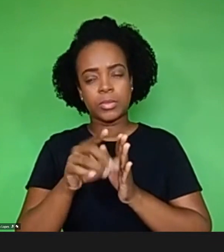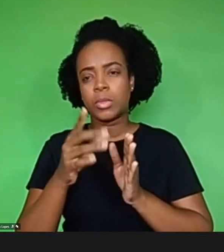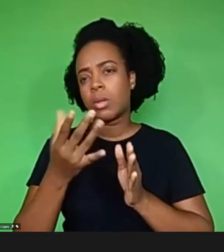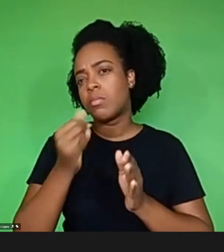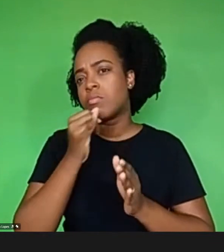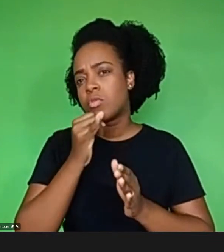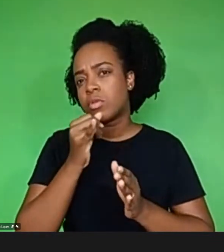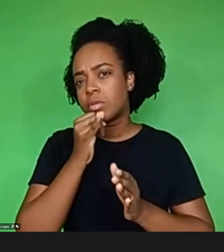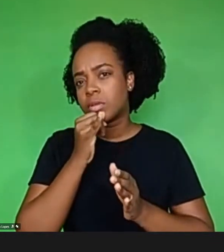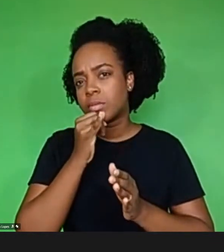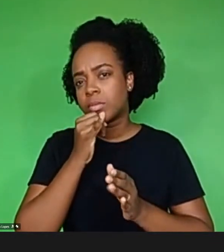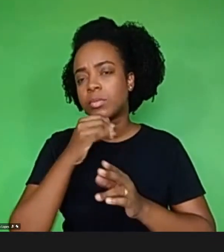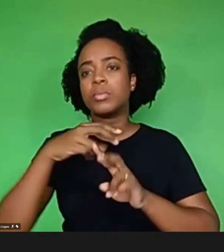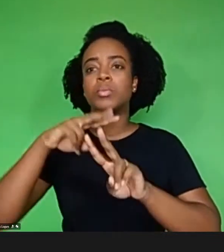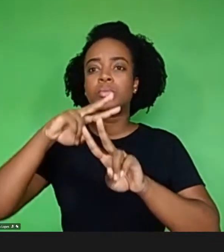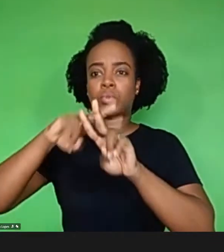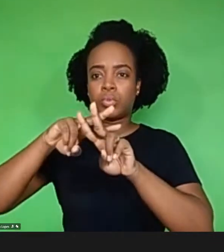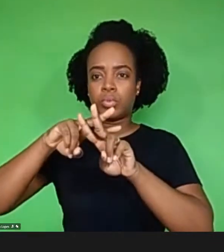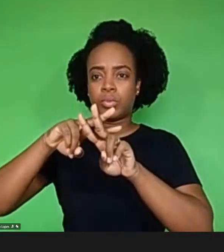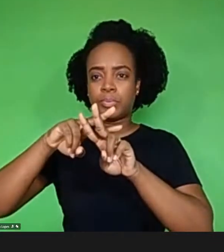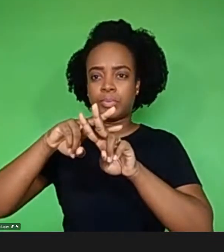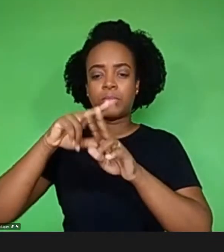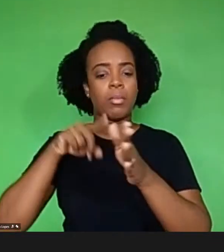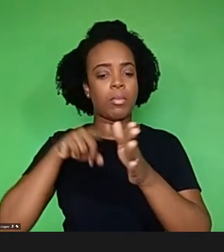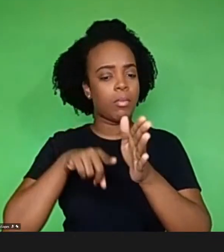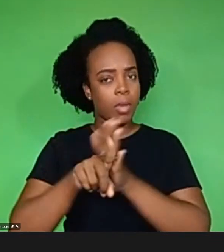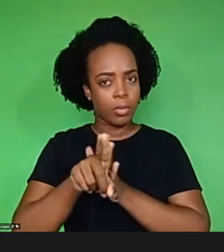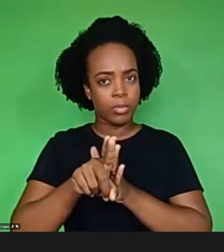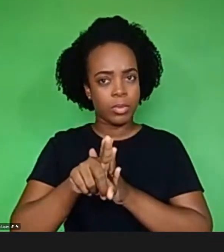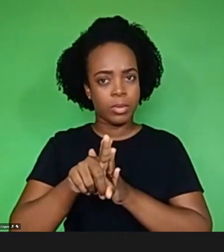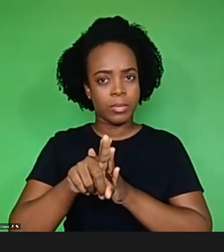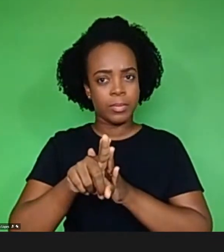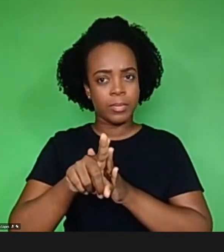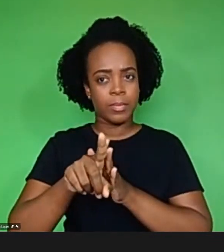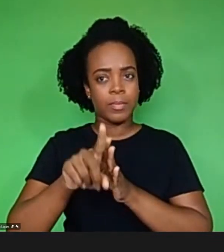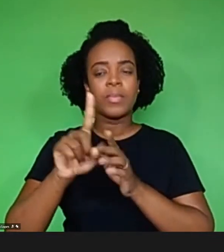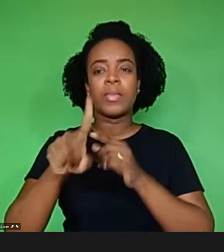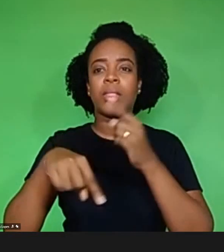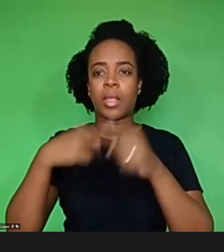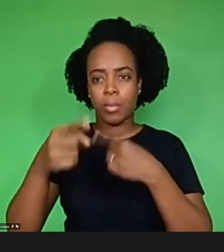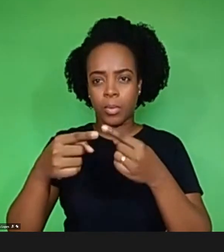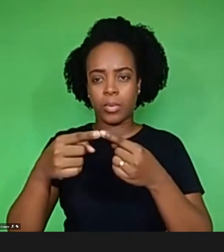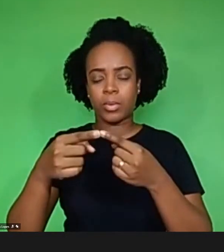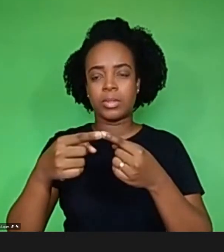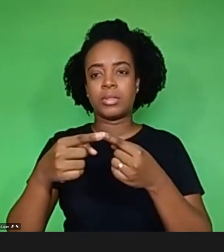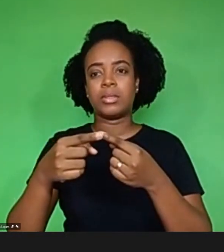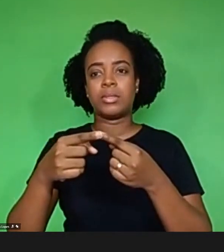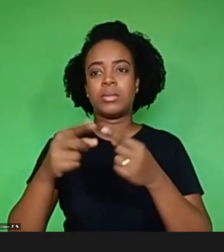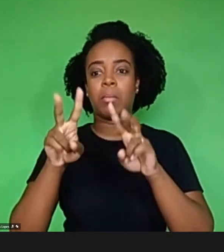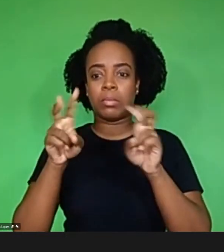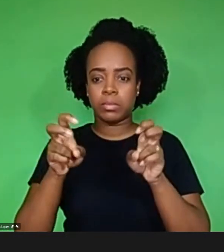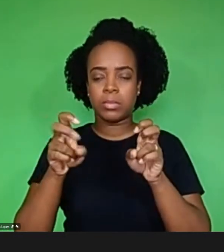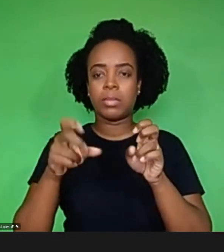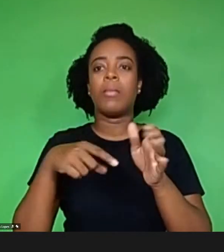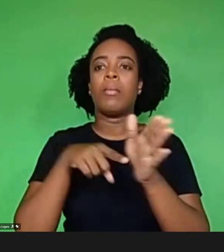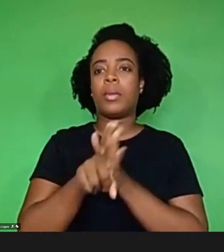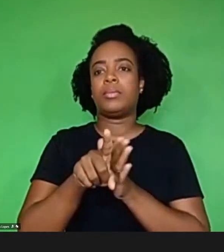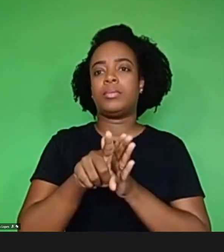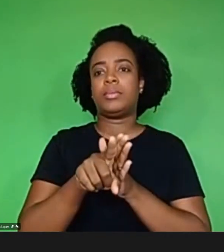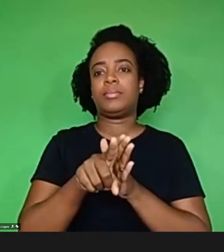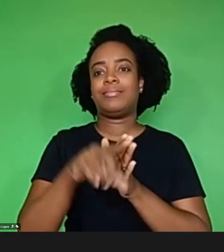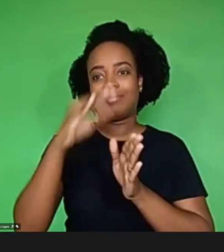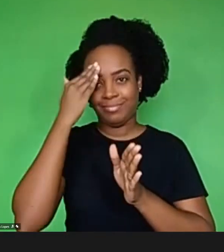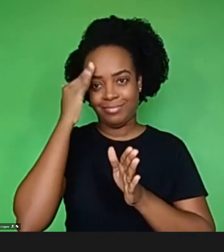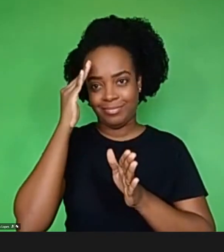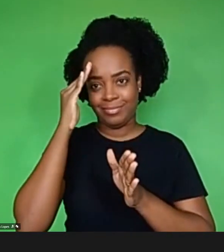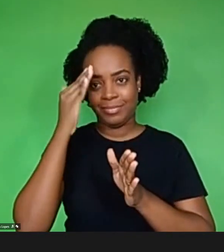velha, pergunta, e depois você coloca a pergunta, ok? Jogo da velha, pergunta, e aí